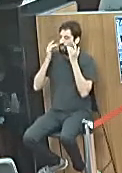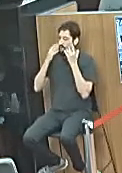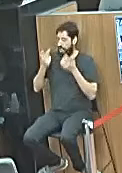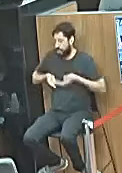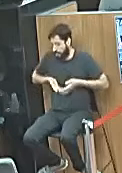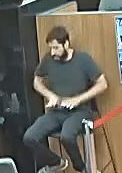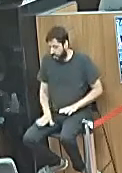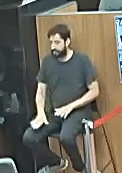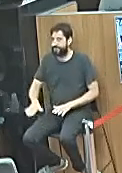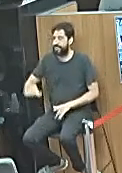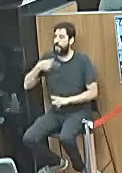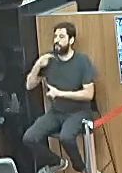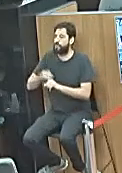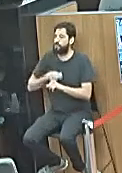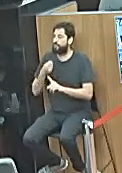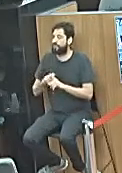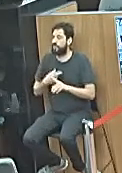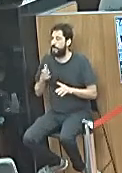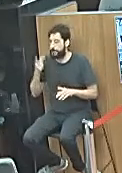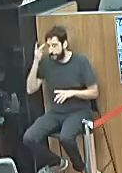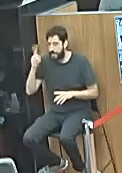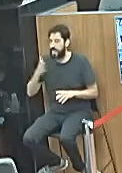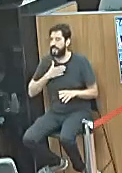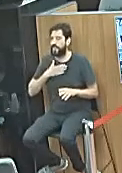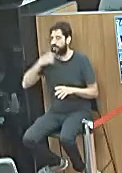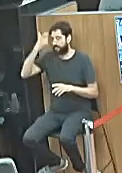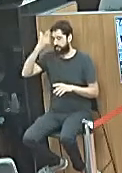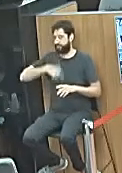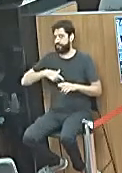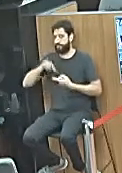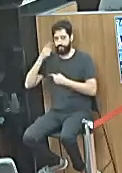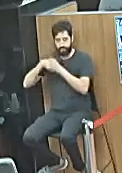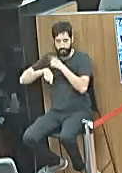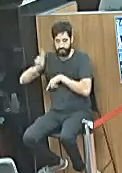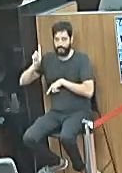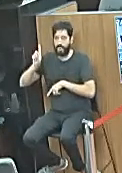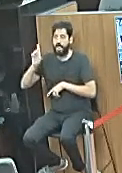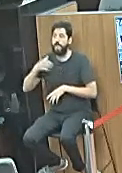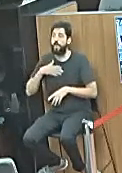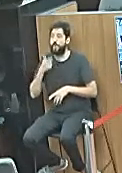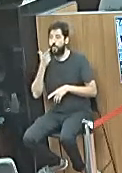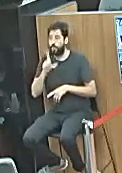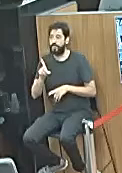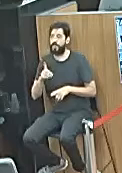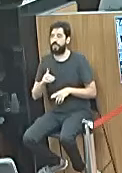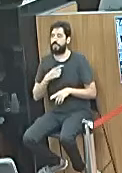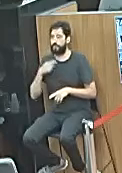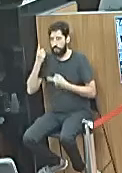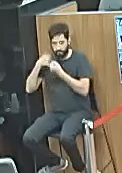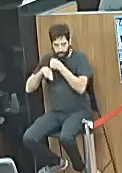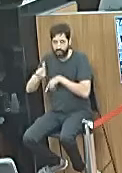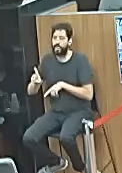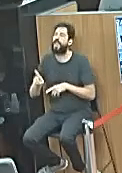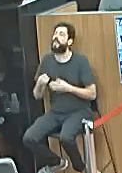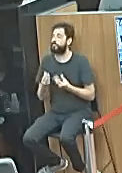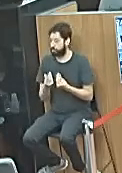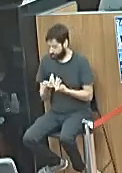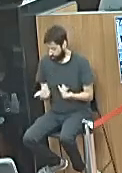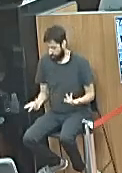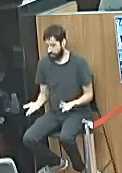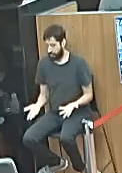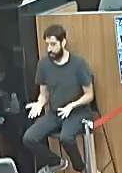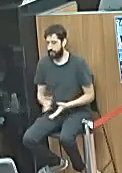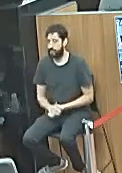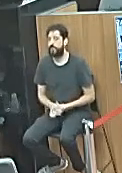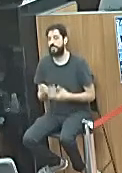vida lutando pra ser a gente mesmo né quando a gente consegue nesse mundo seja gente mesmo é muita coisa né